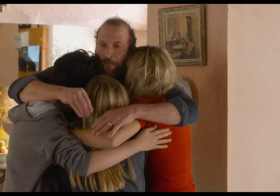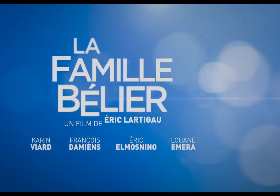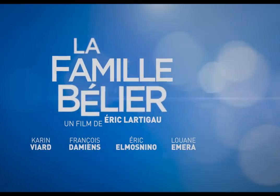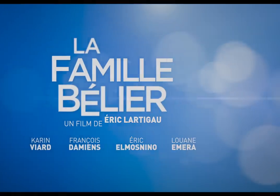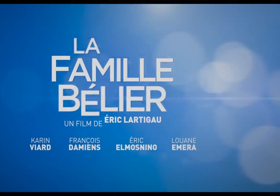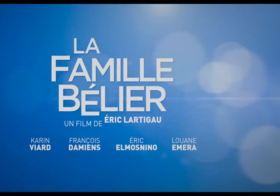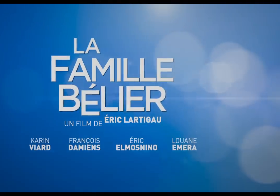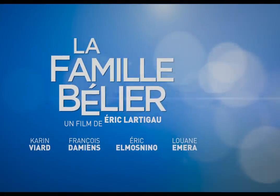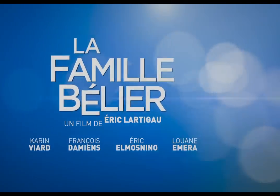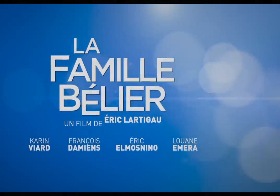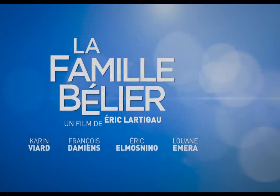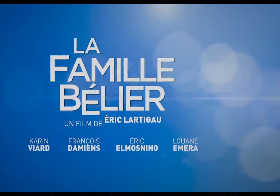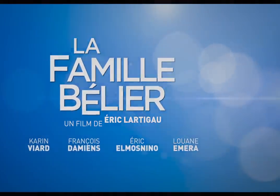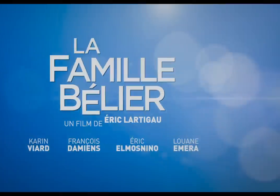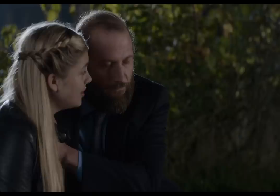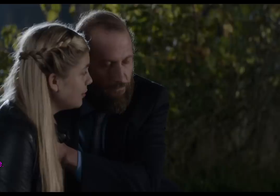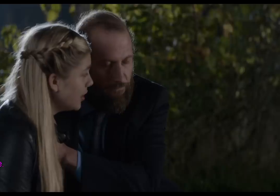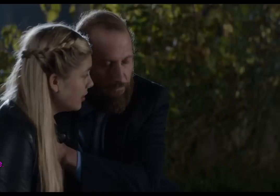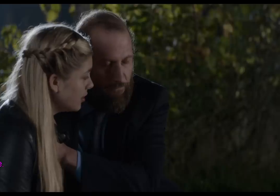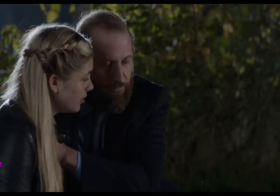Je vole